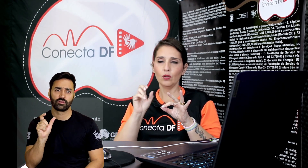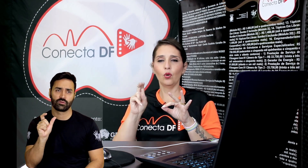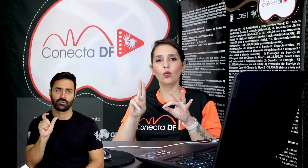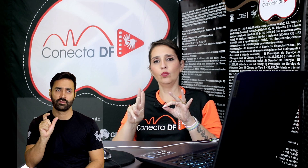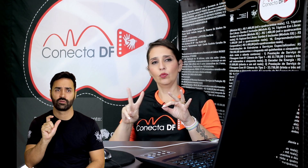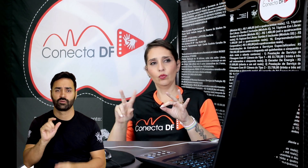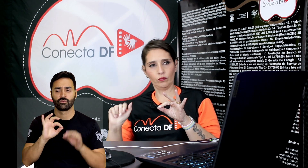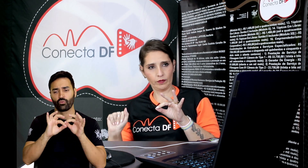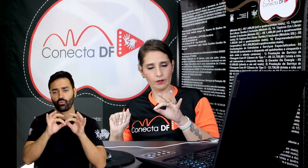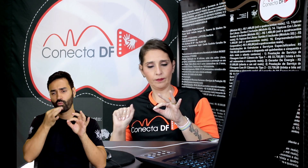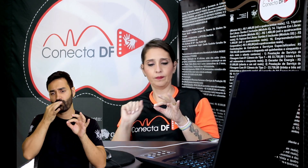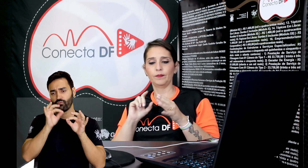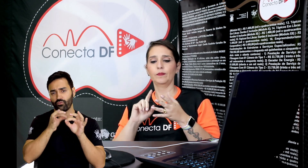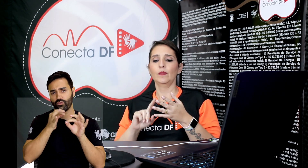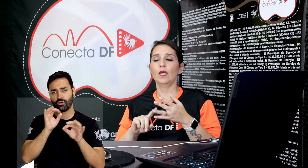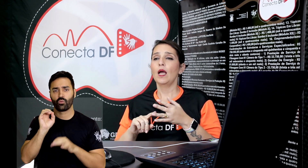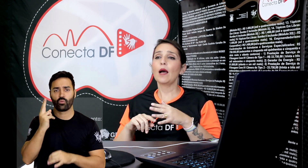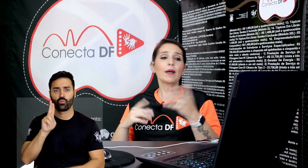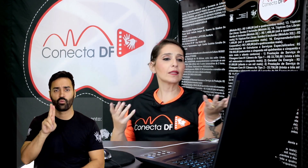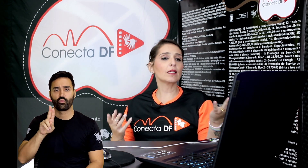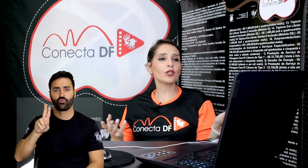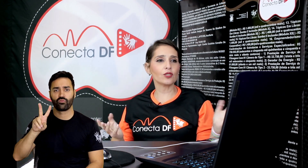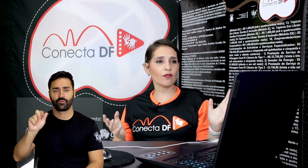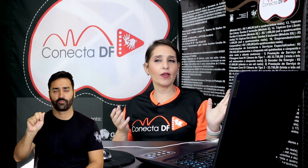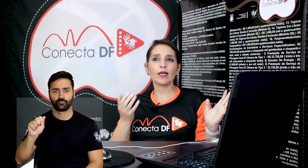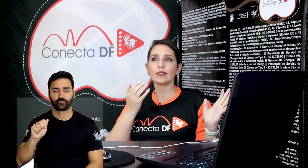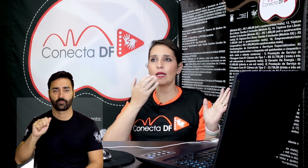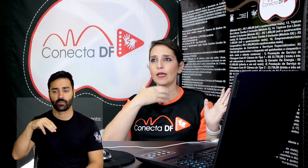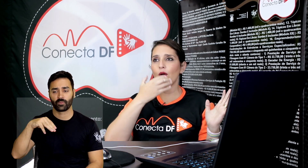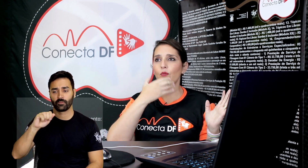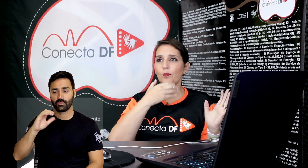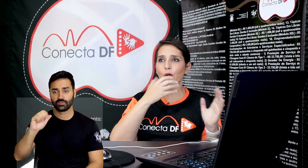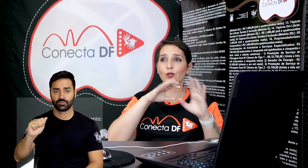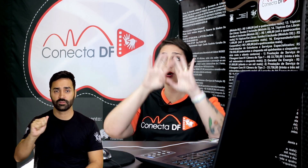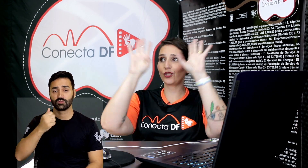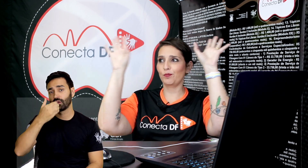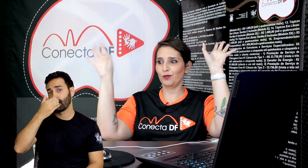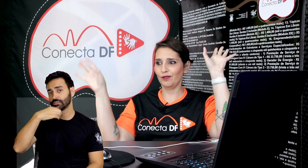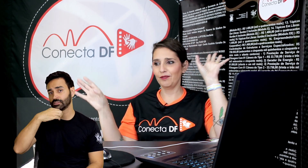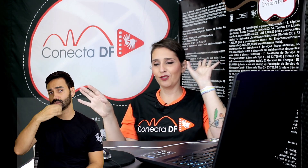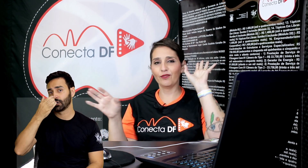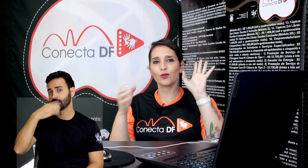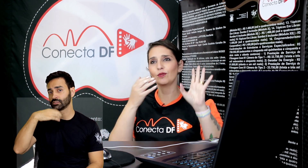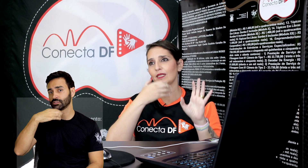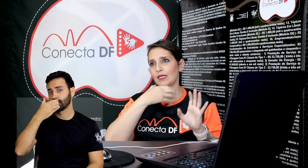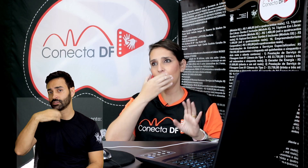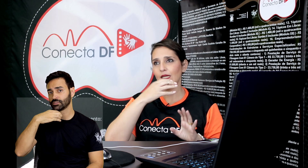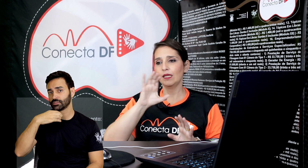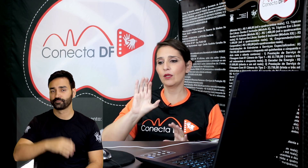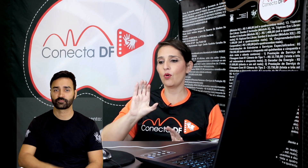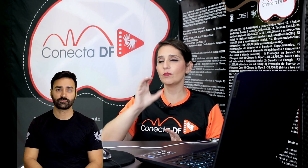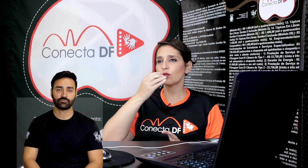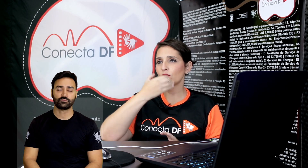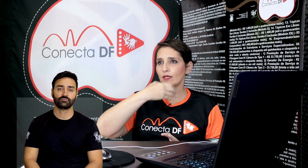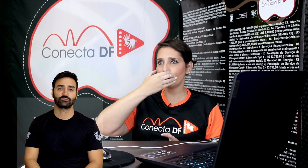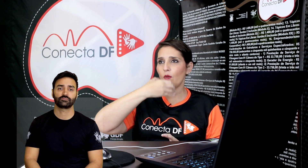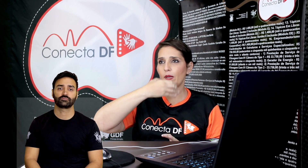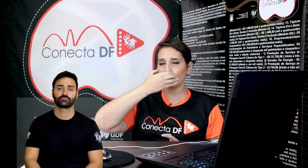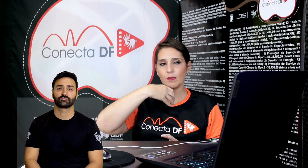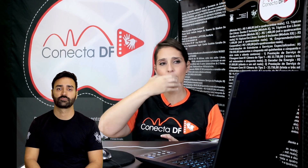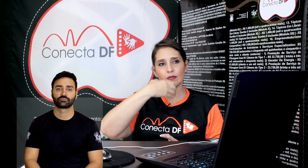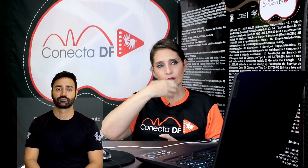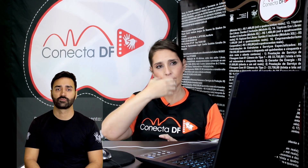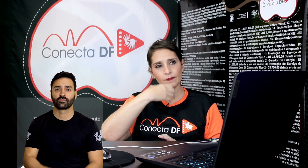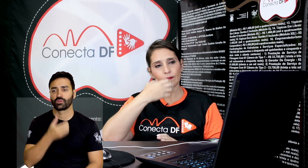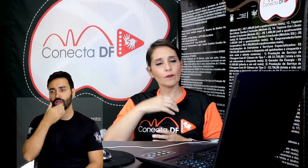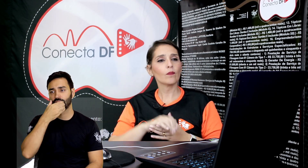uva, ou uva. A maçã a gente já fez, né? Que é o protótipo de frutas, né? Então, como se eu estivesse comendo